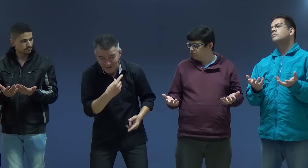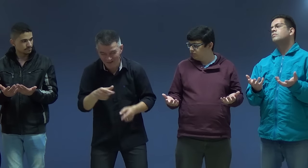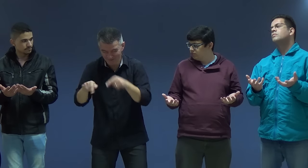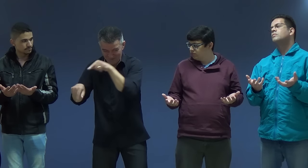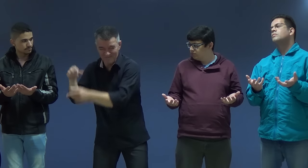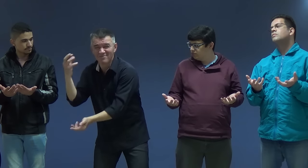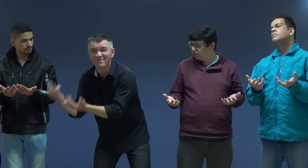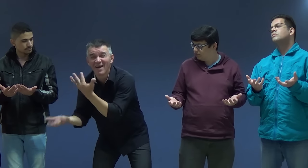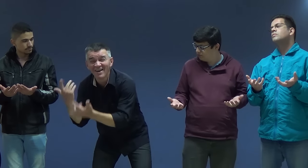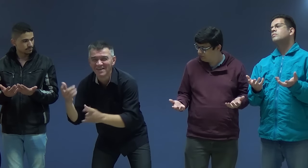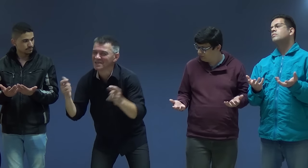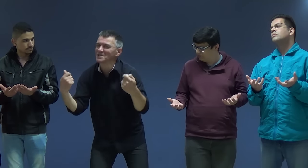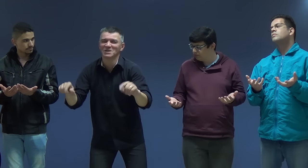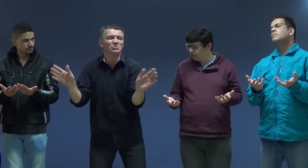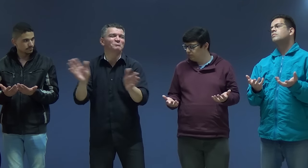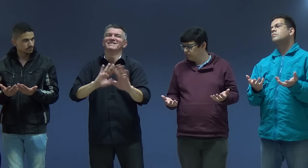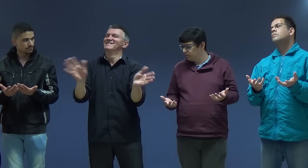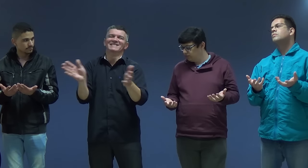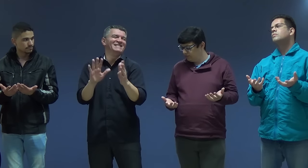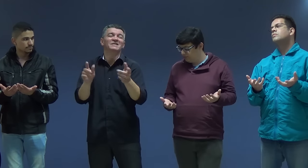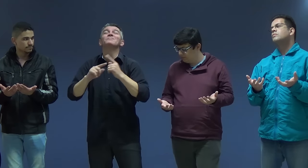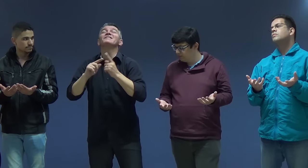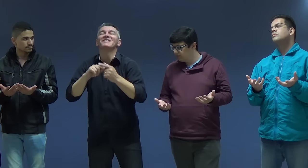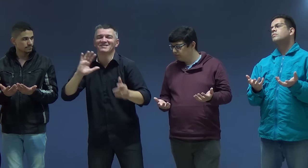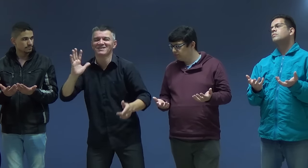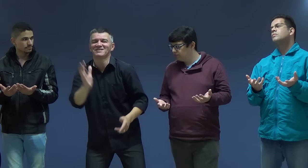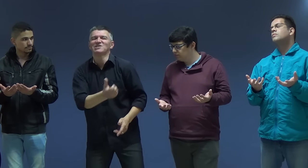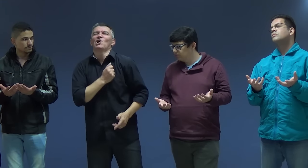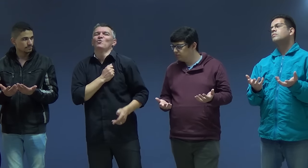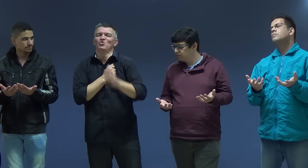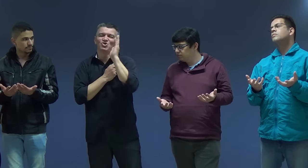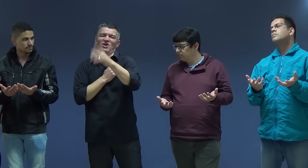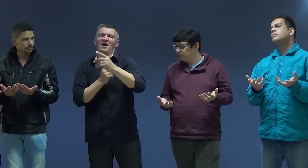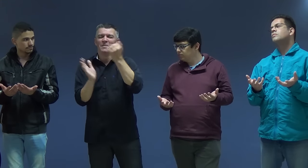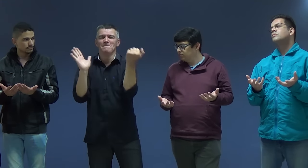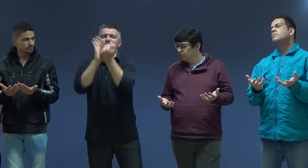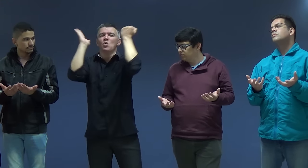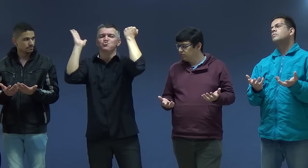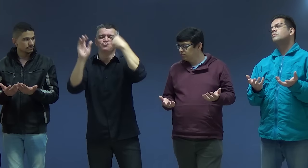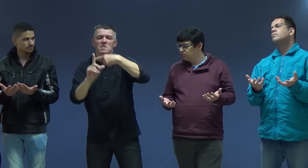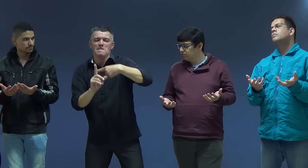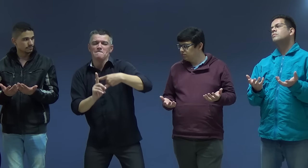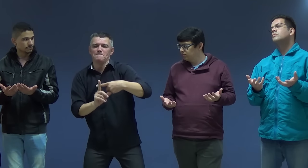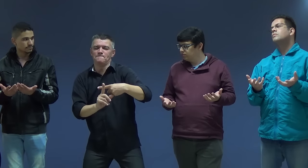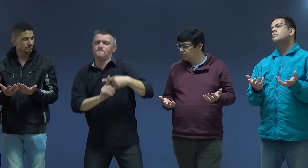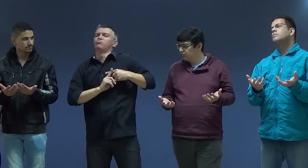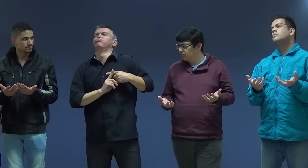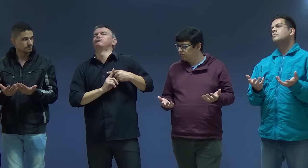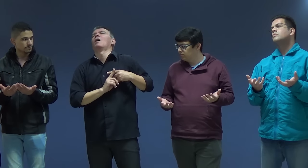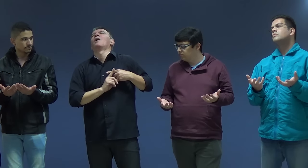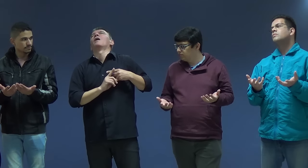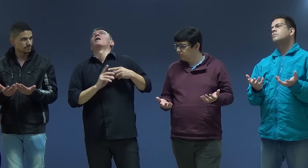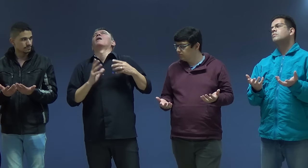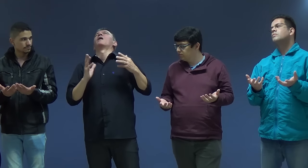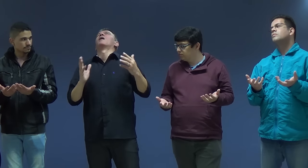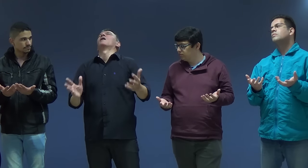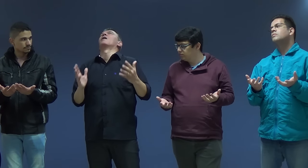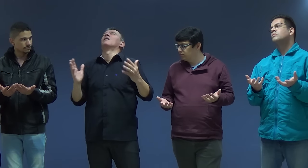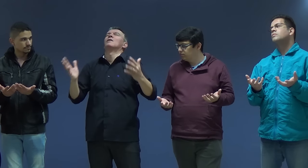agora, nós não teremos o inferno. Por quê? Porque nós já temos a salvação. Porque o Senhor morreu na cruz e colocou essa cruz